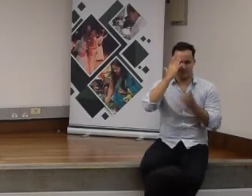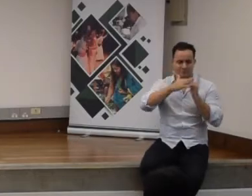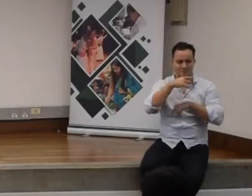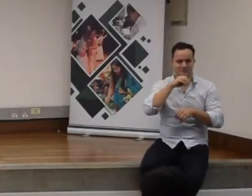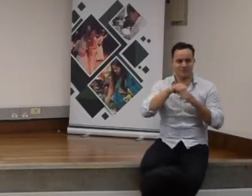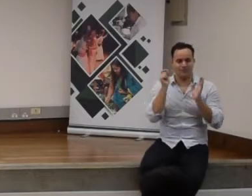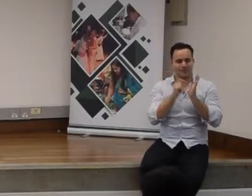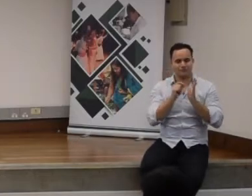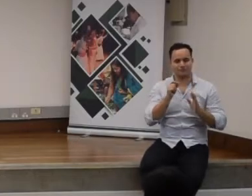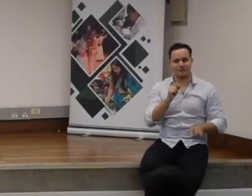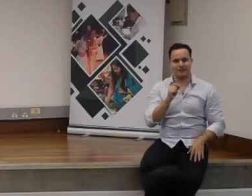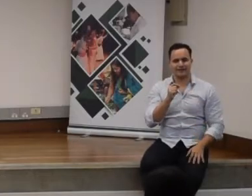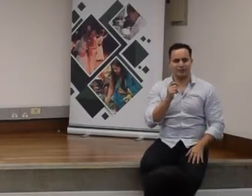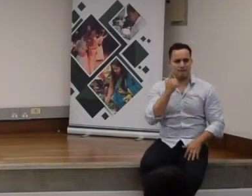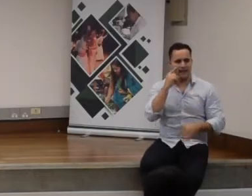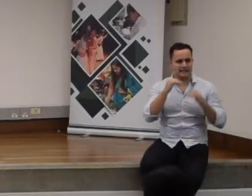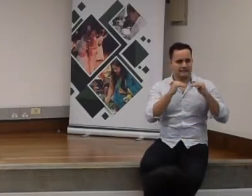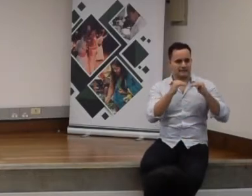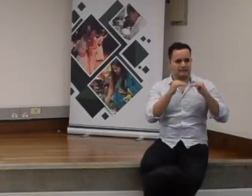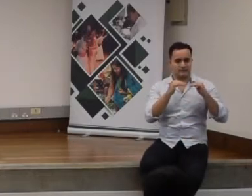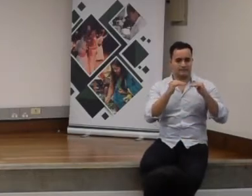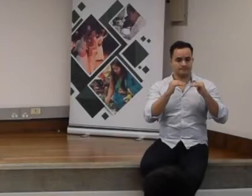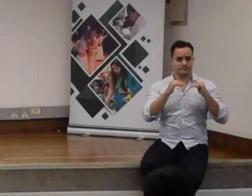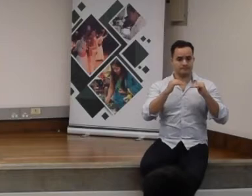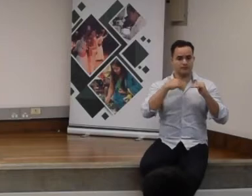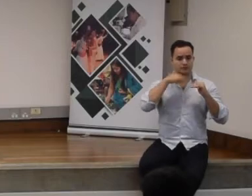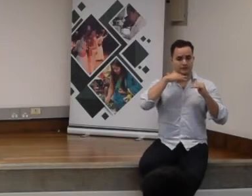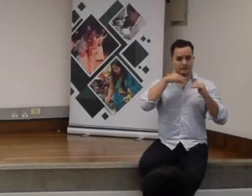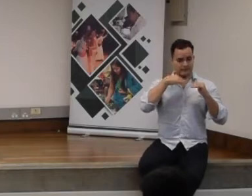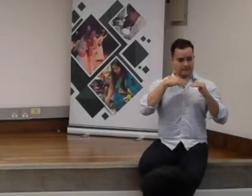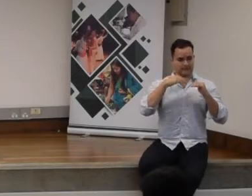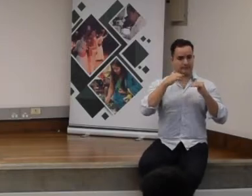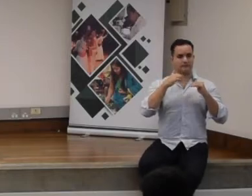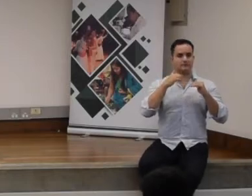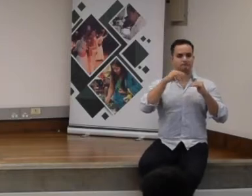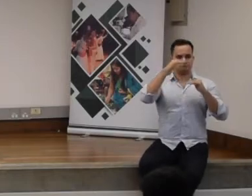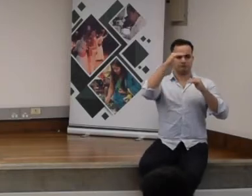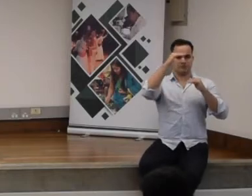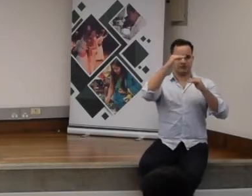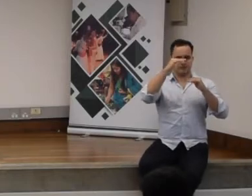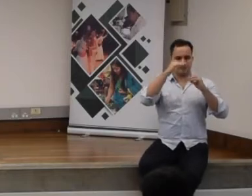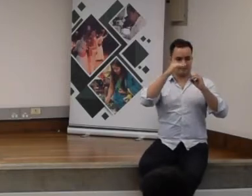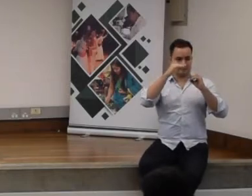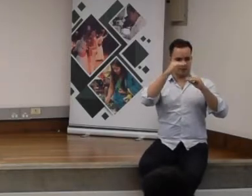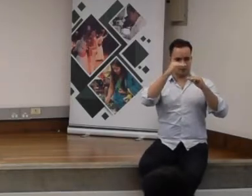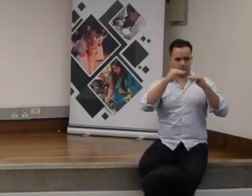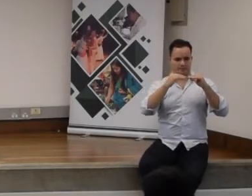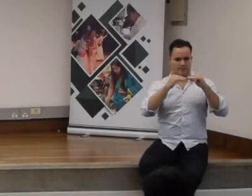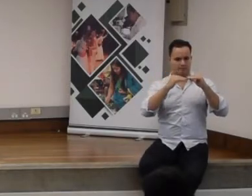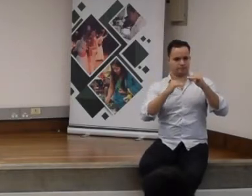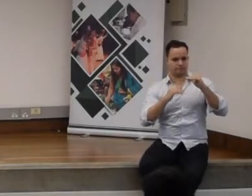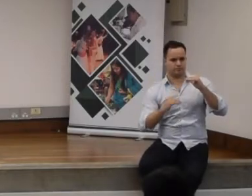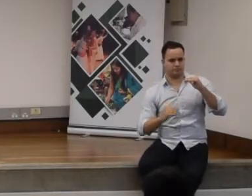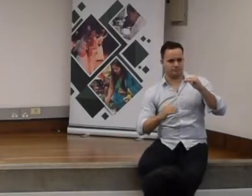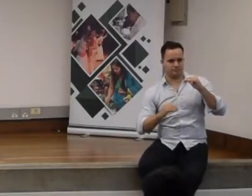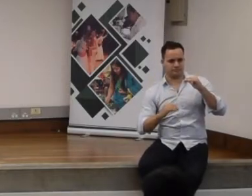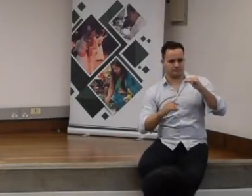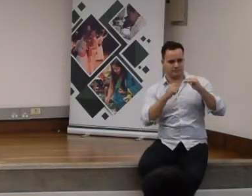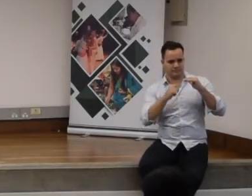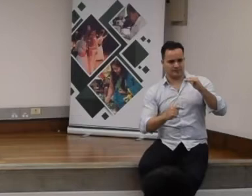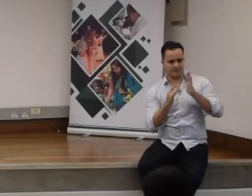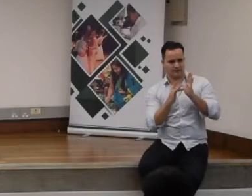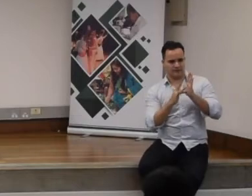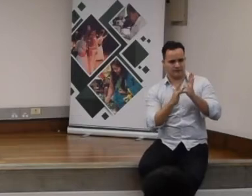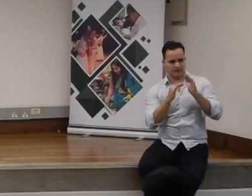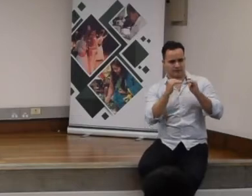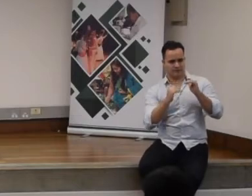regionalización. Además, presenta algunos aprendizajes, que es como uno de los puntos más valiosos, me parece a mí, del documento,